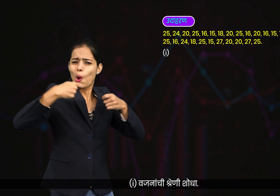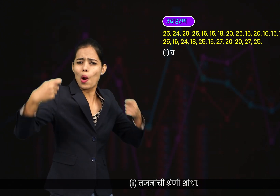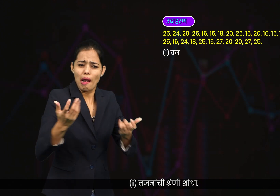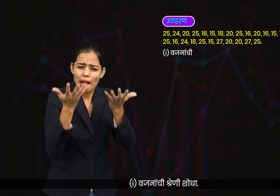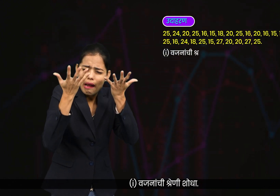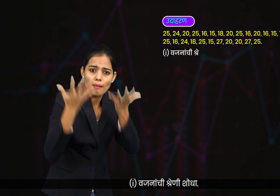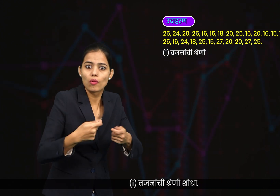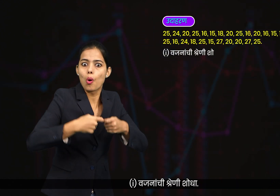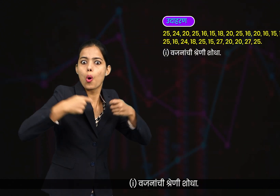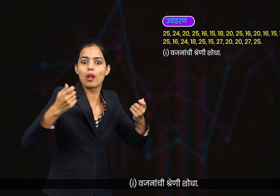वजनांची श्रेणी शोधा.